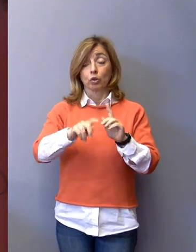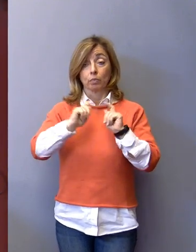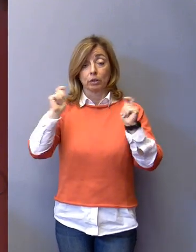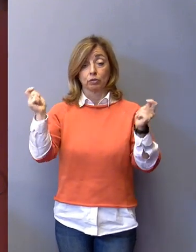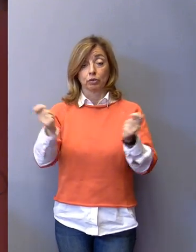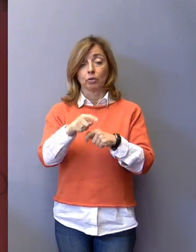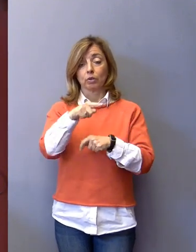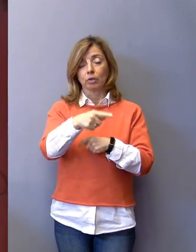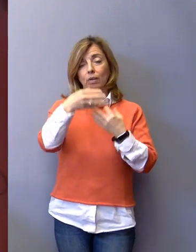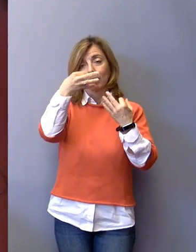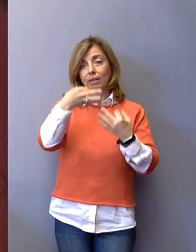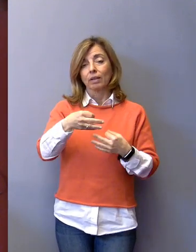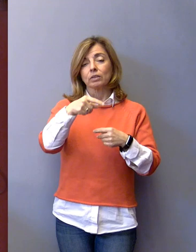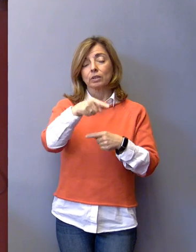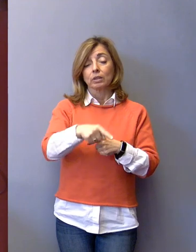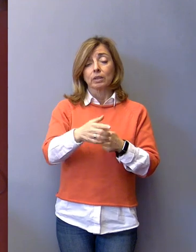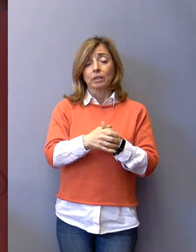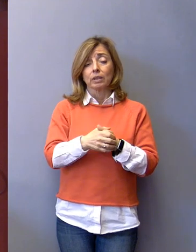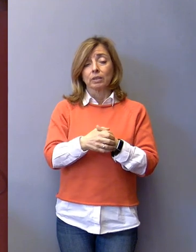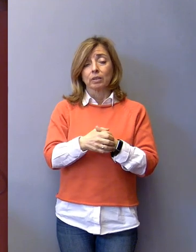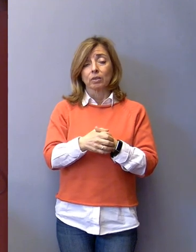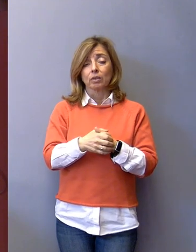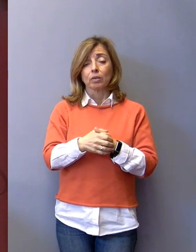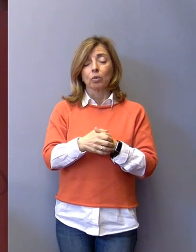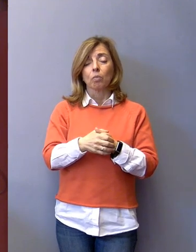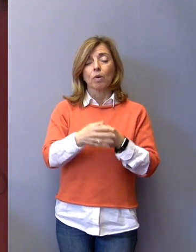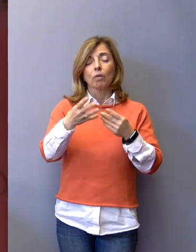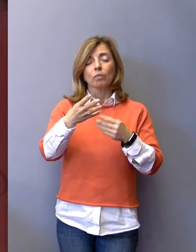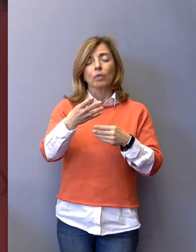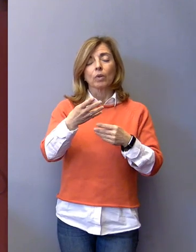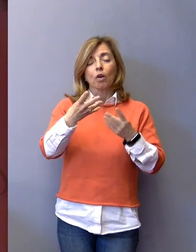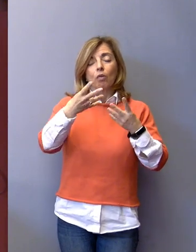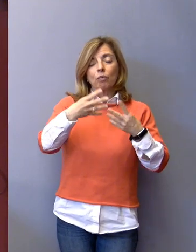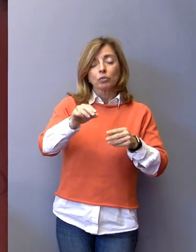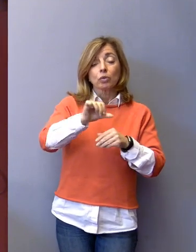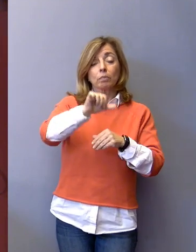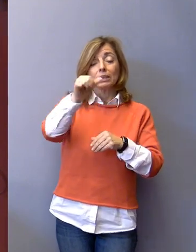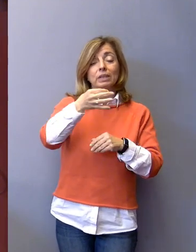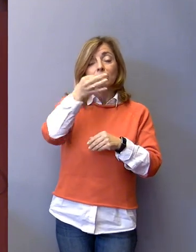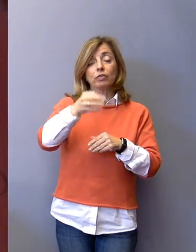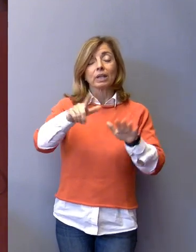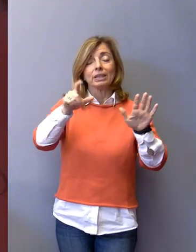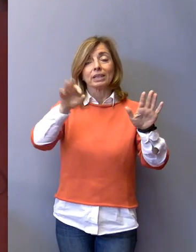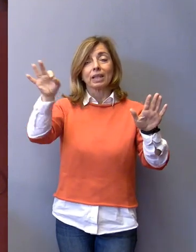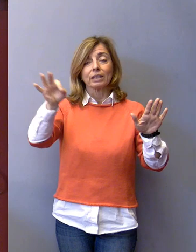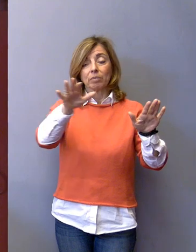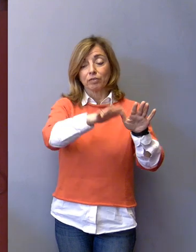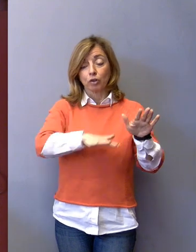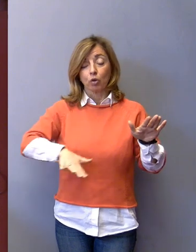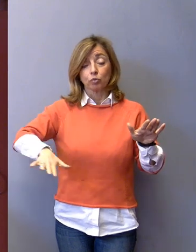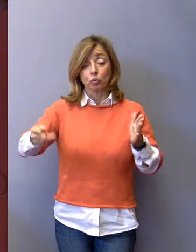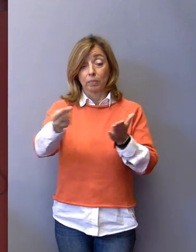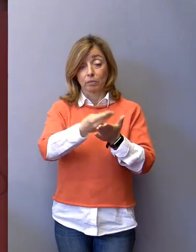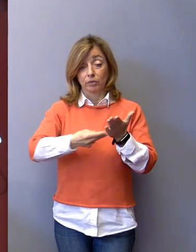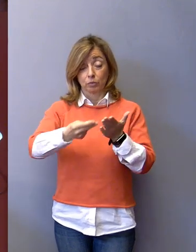laddove si stabilisce che per funzione principale si intende che almeno il 70% delle superfici delle progetto